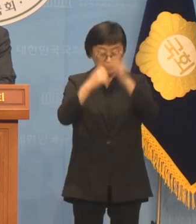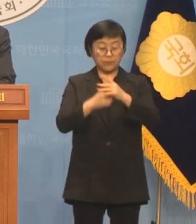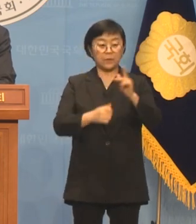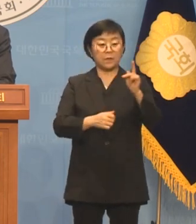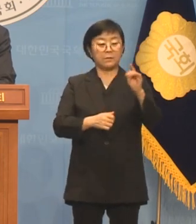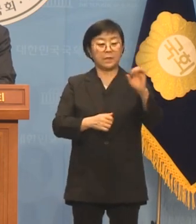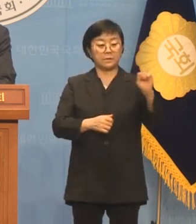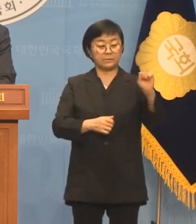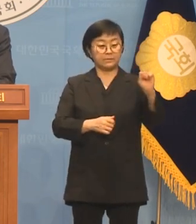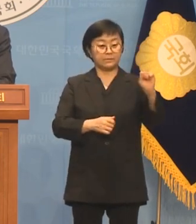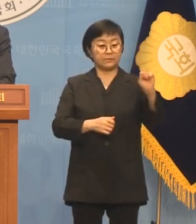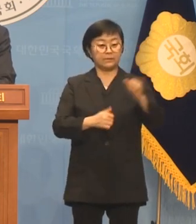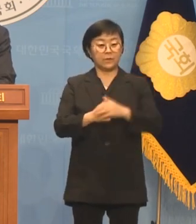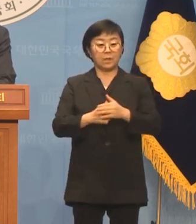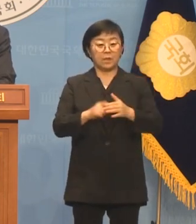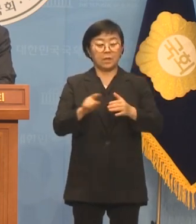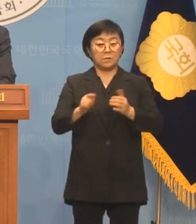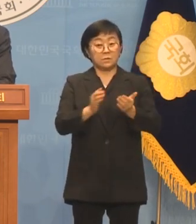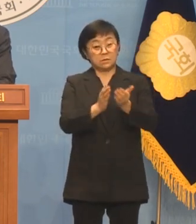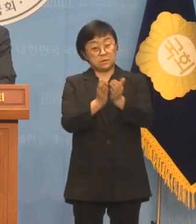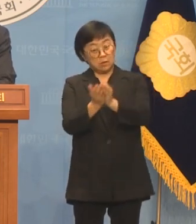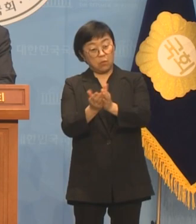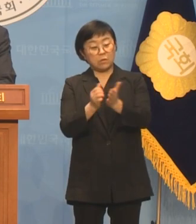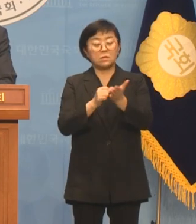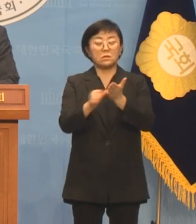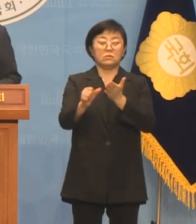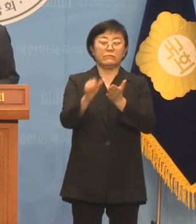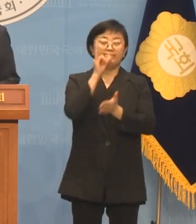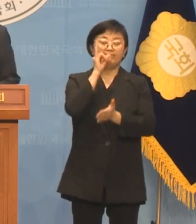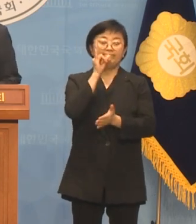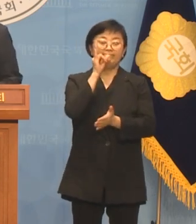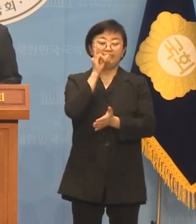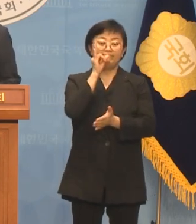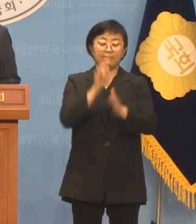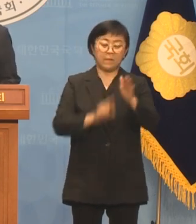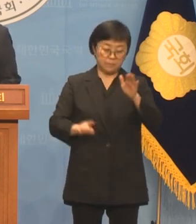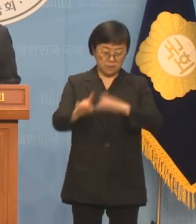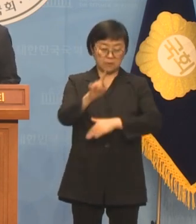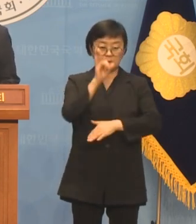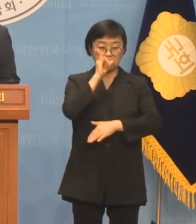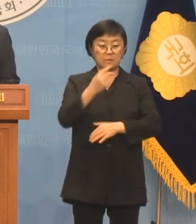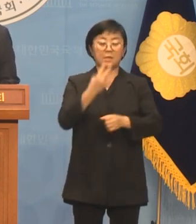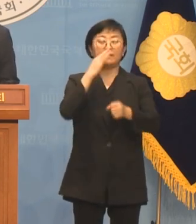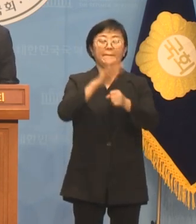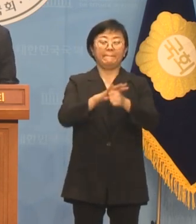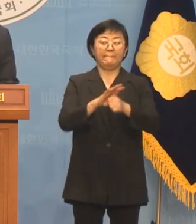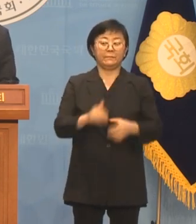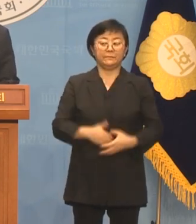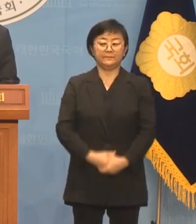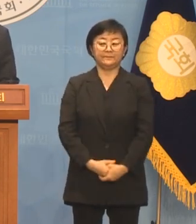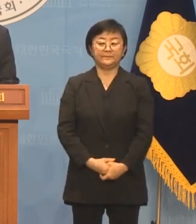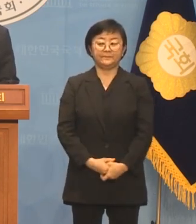KBS가 도리어 세월호 지우기에 나서고 있으니 참 한심합니다.